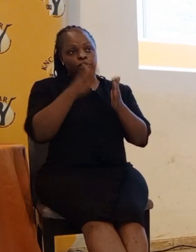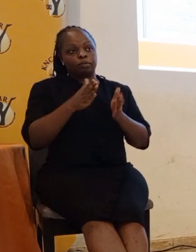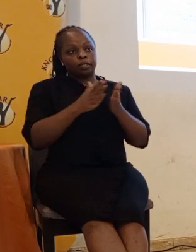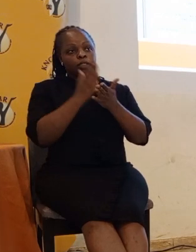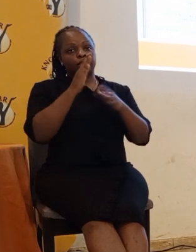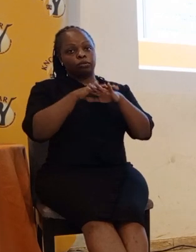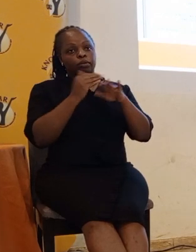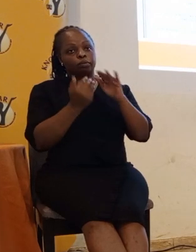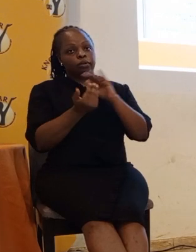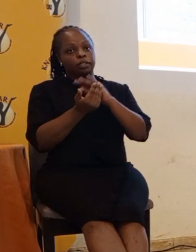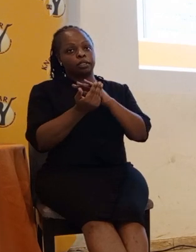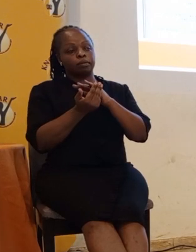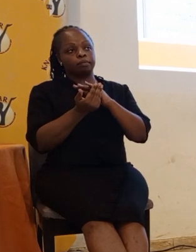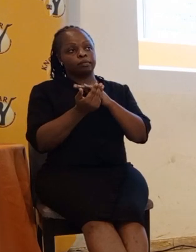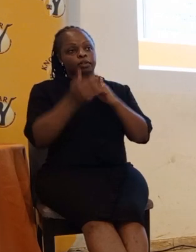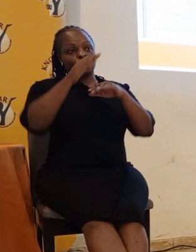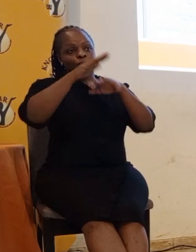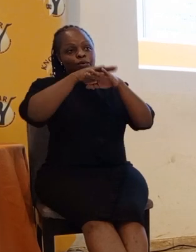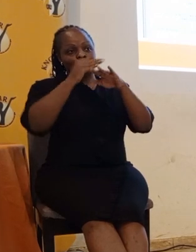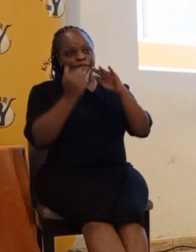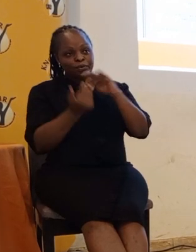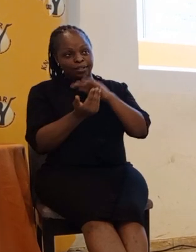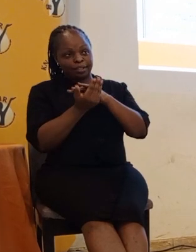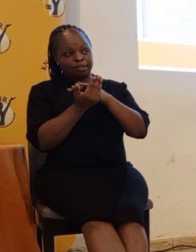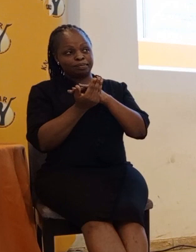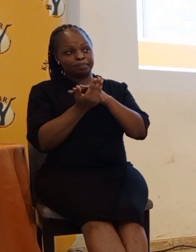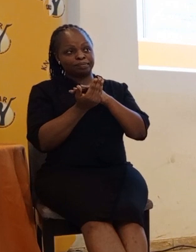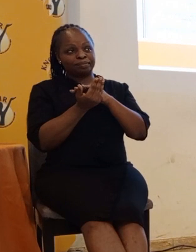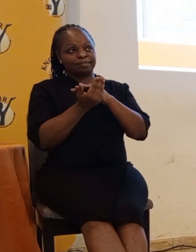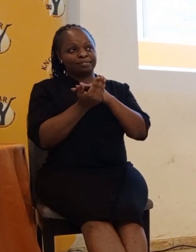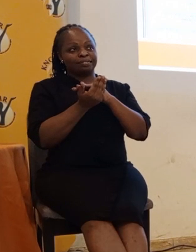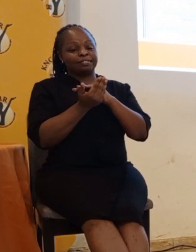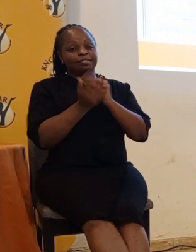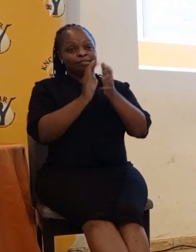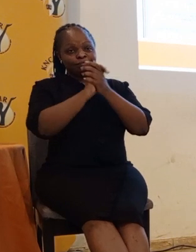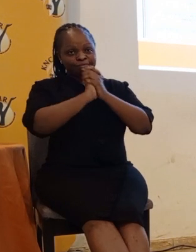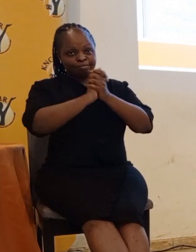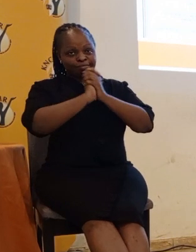Good morning. Good morning. Hamjambo.